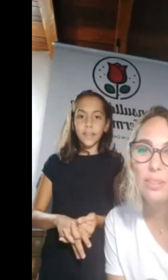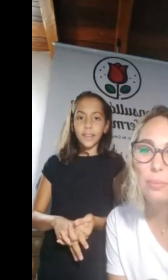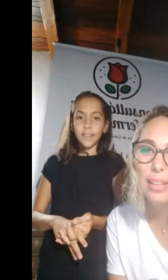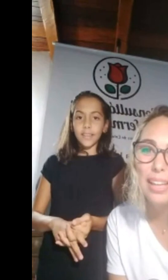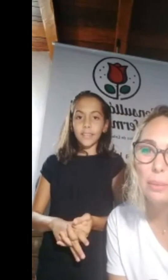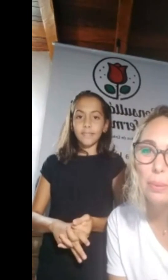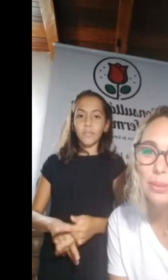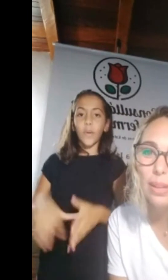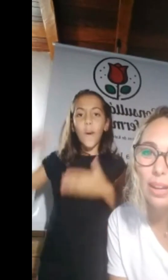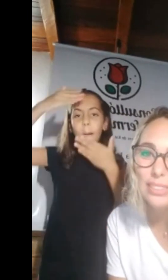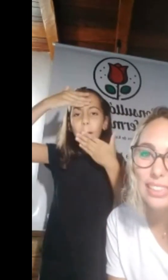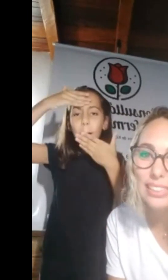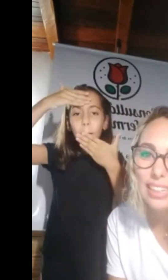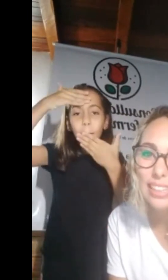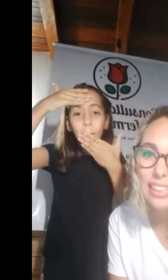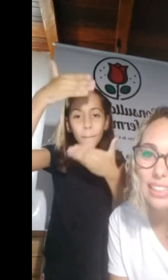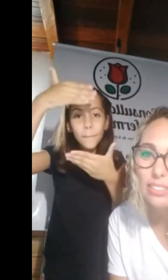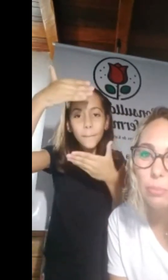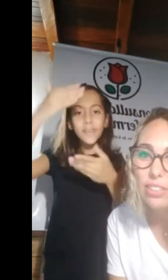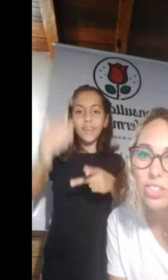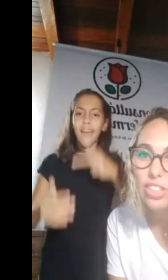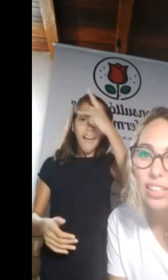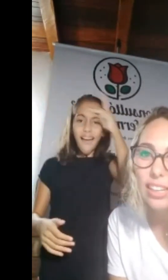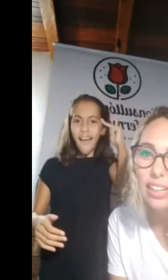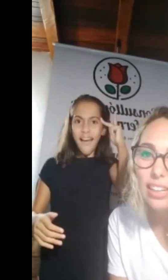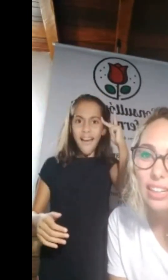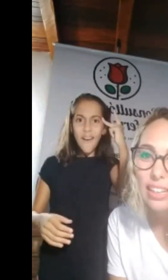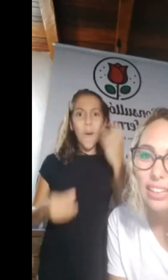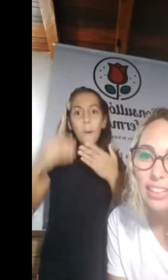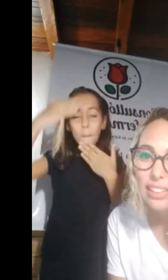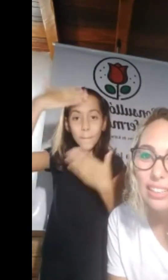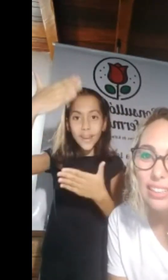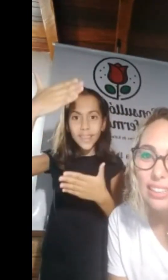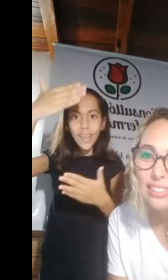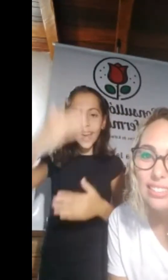Obrigada, obrigada, pessoal. Nanda aí, minha tia,